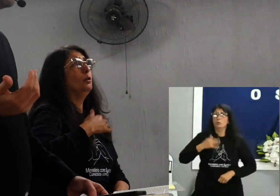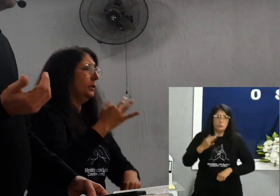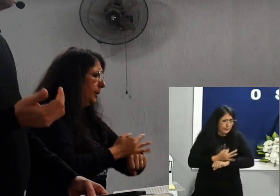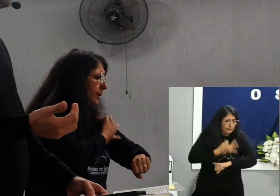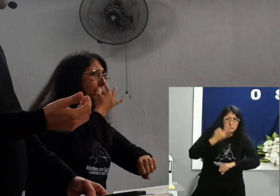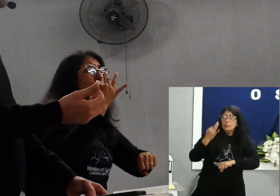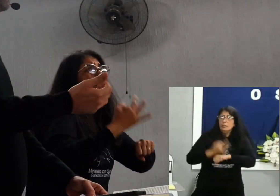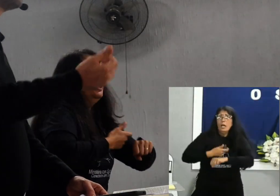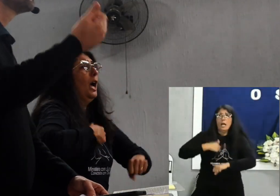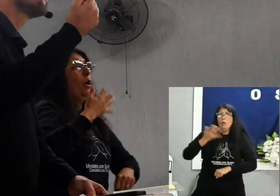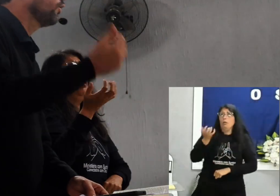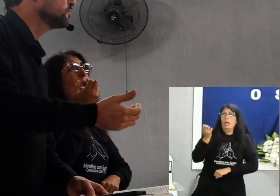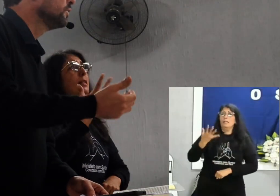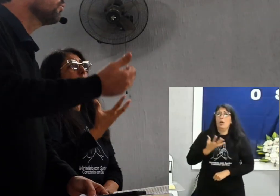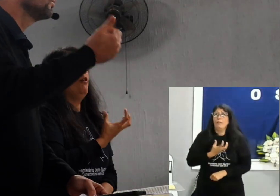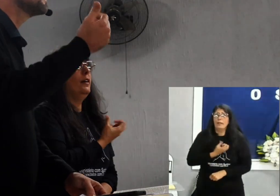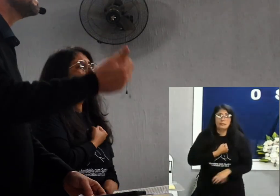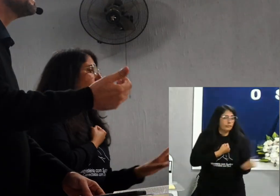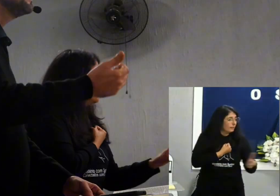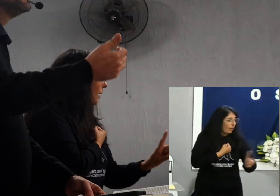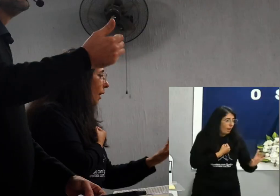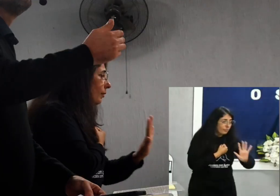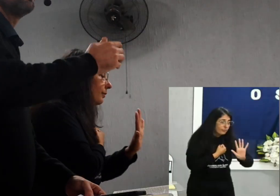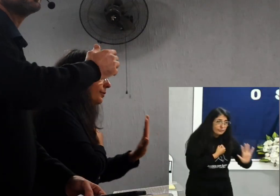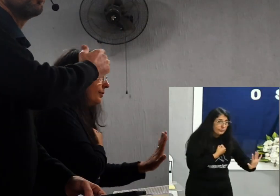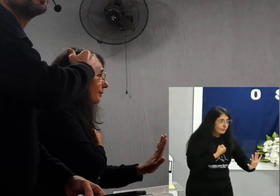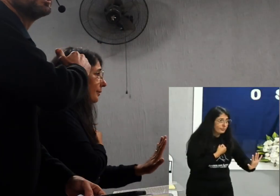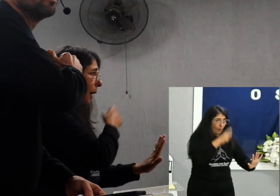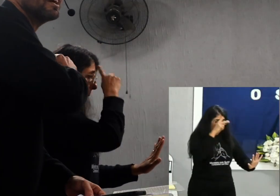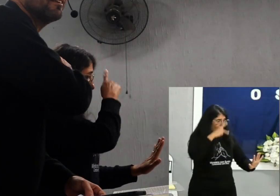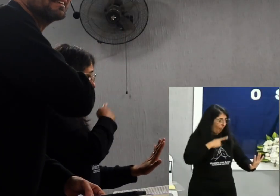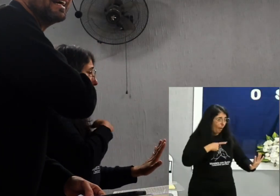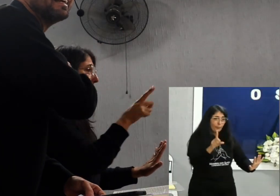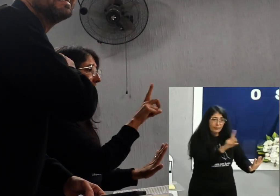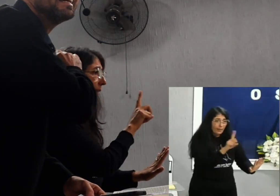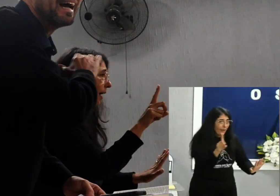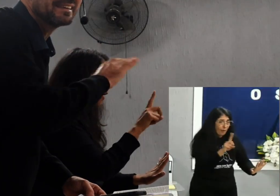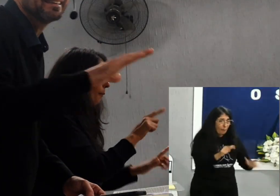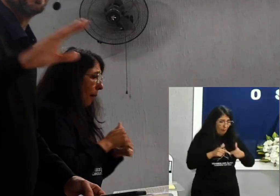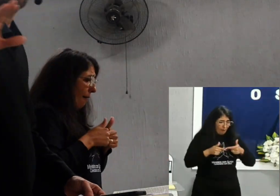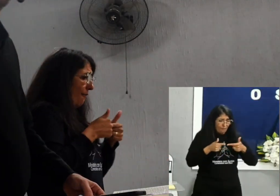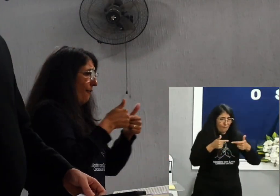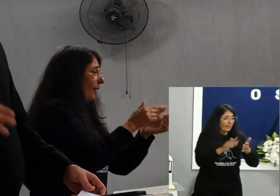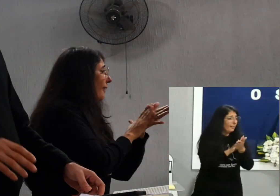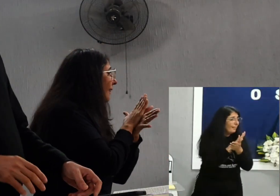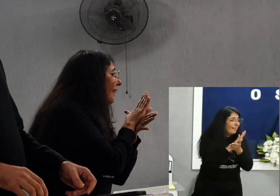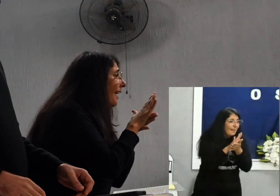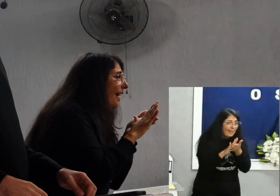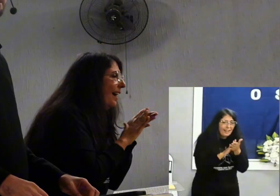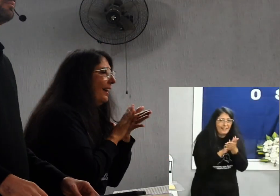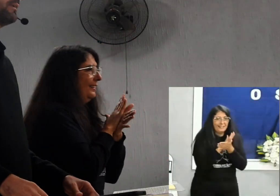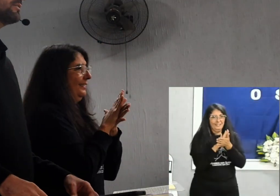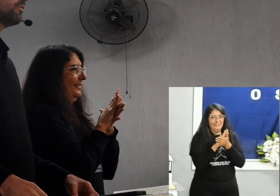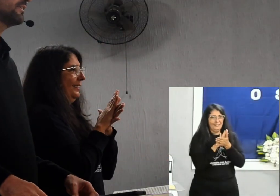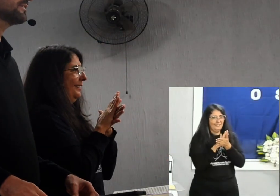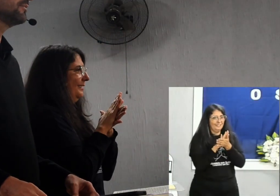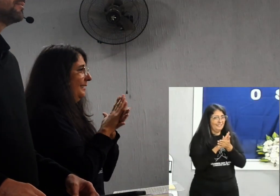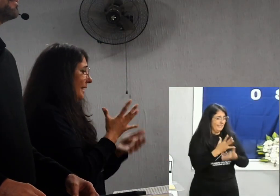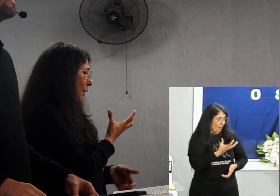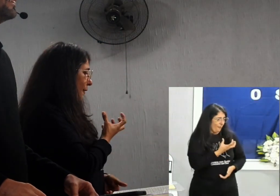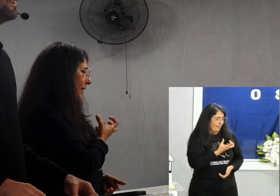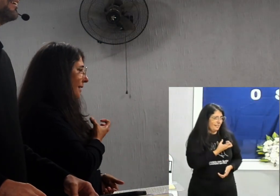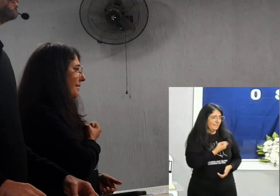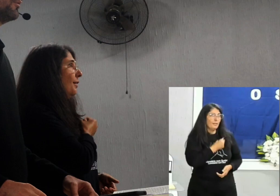esforço. Porque o nosso esforço nós não conseguimos avançar em nada no que diz respeito à